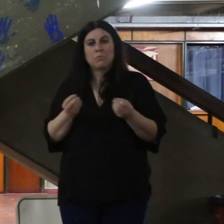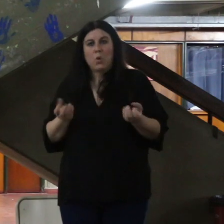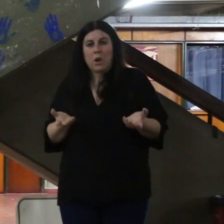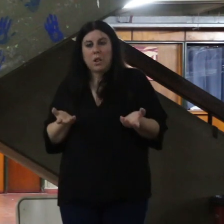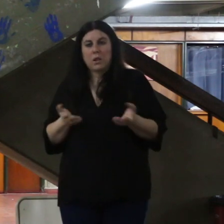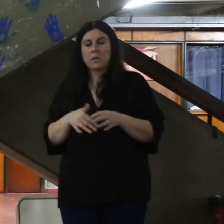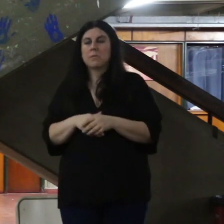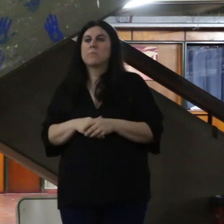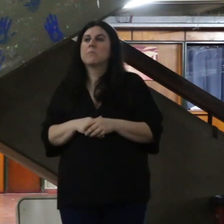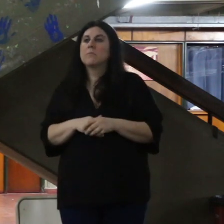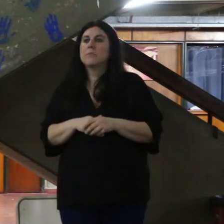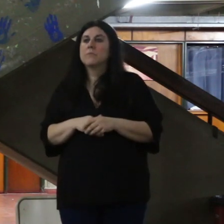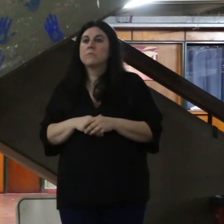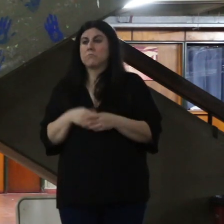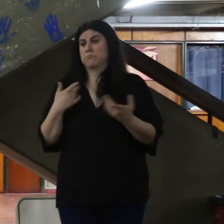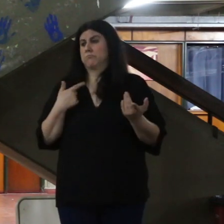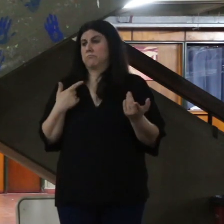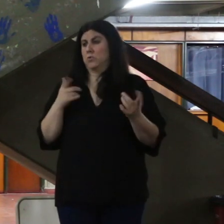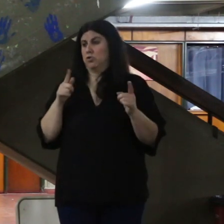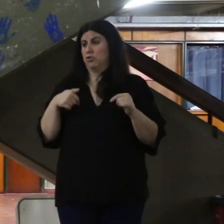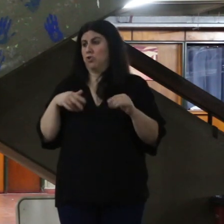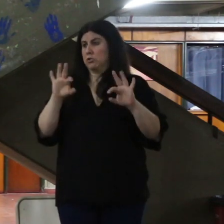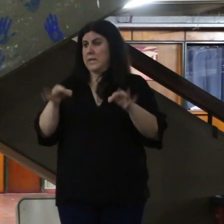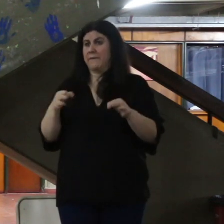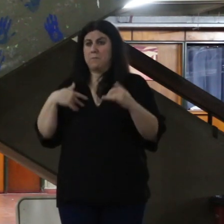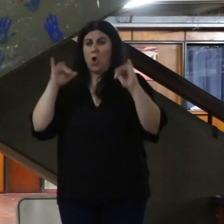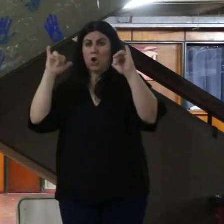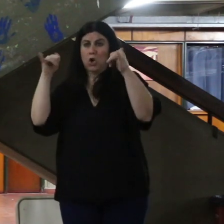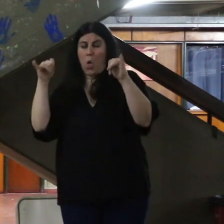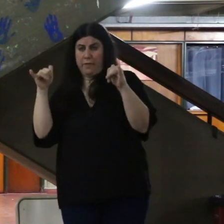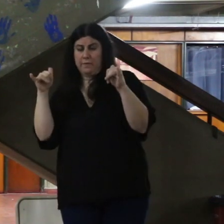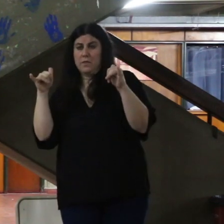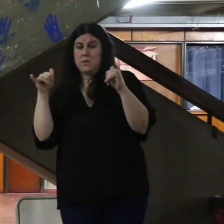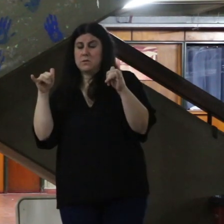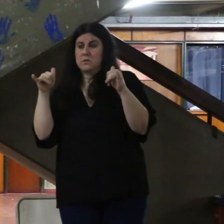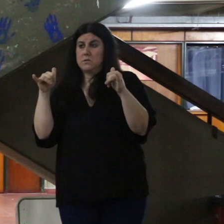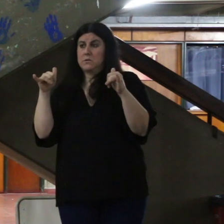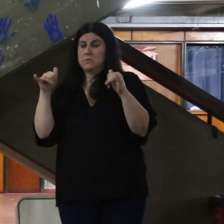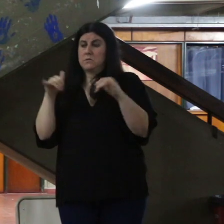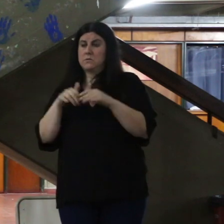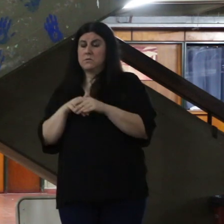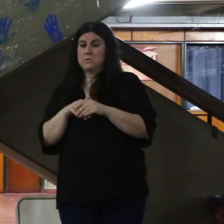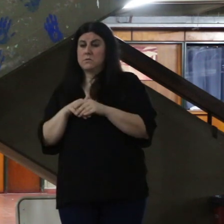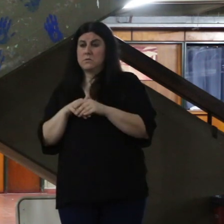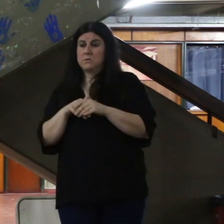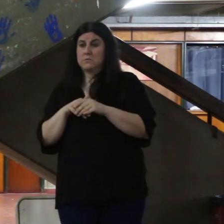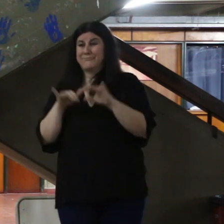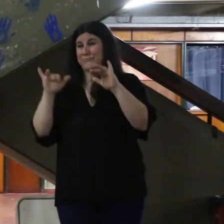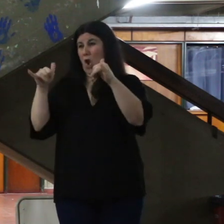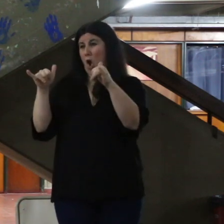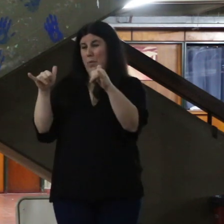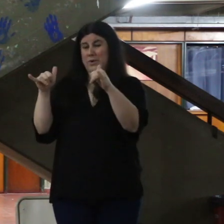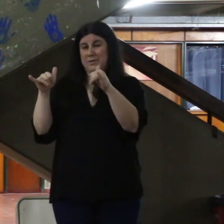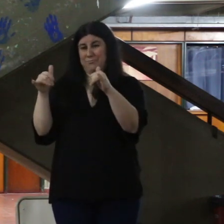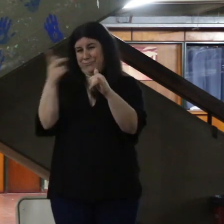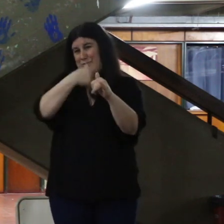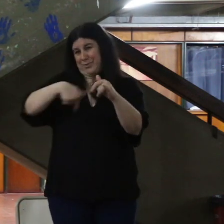porque sabemos que los adolescentes, los jóvenes, se ponían